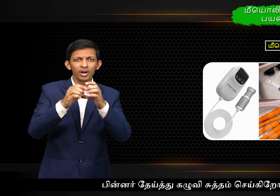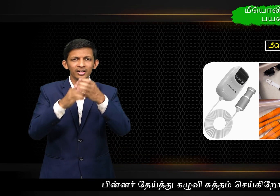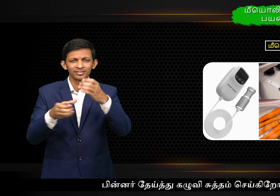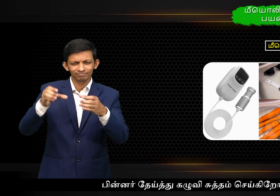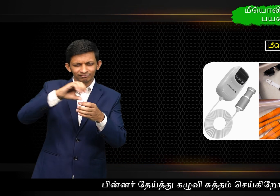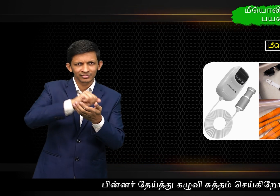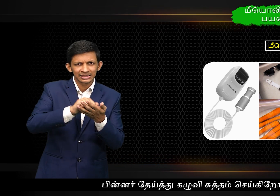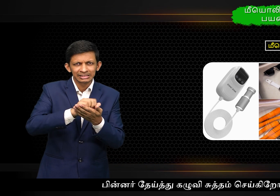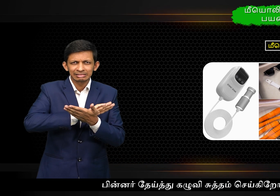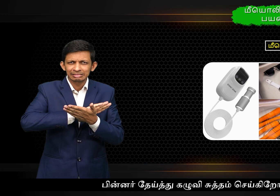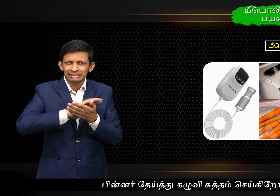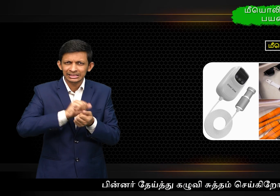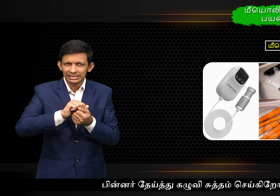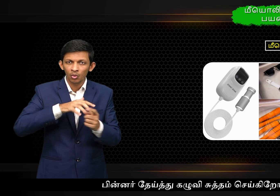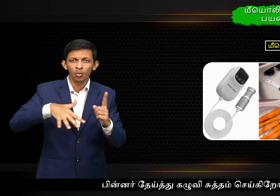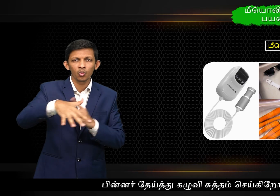சுத்தம் செய்கிறோம்.